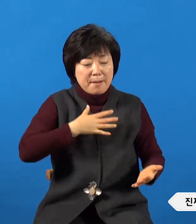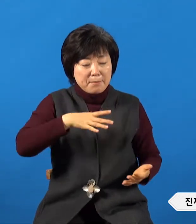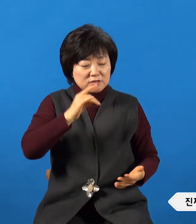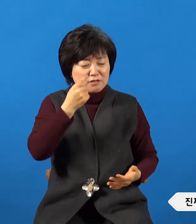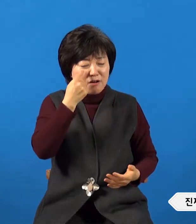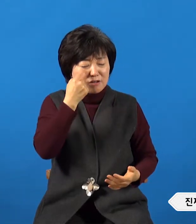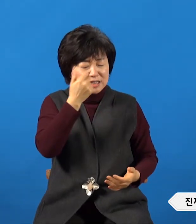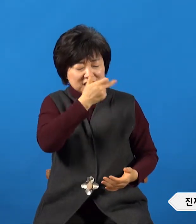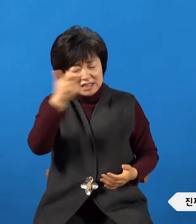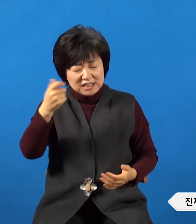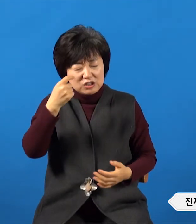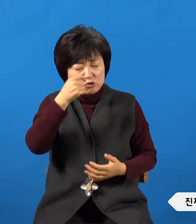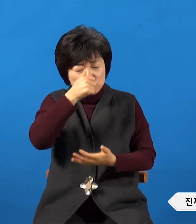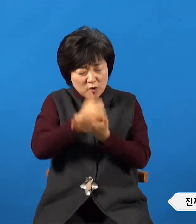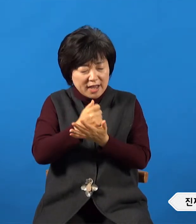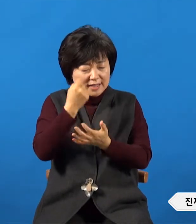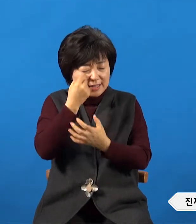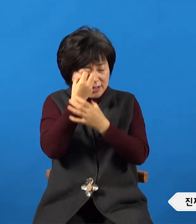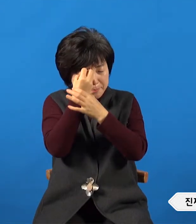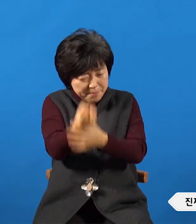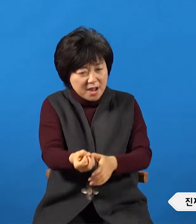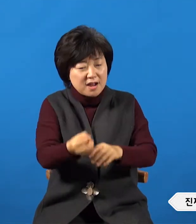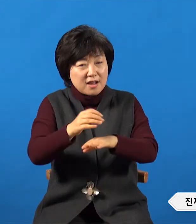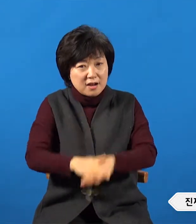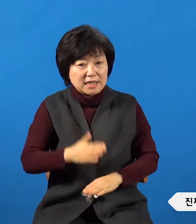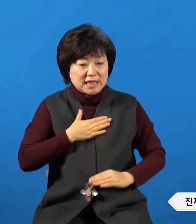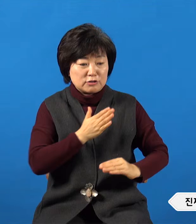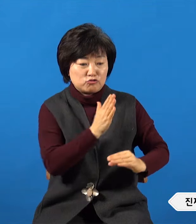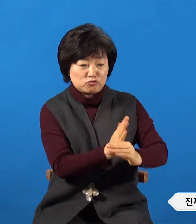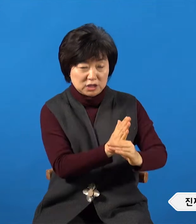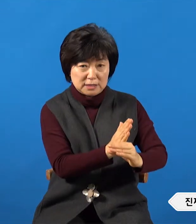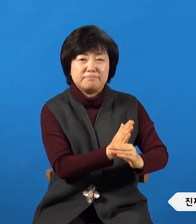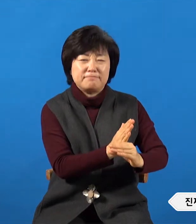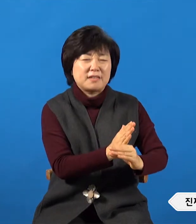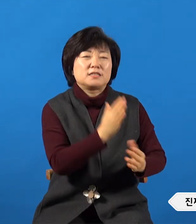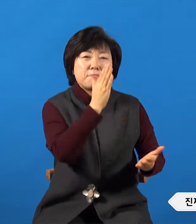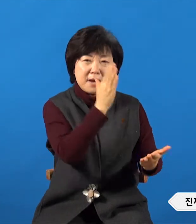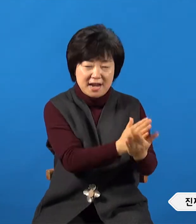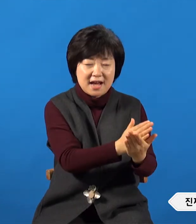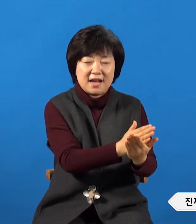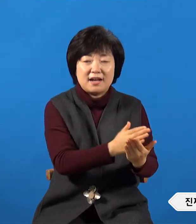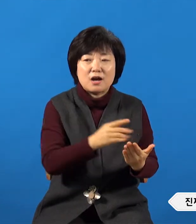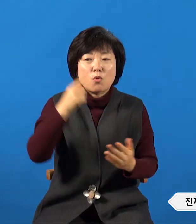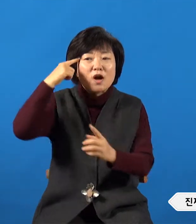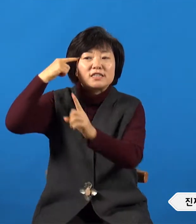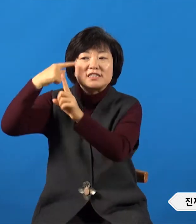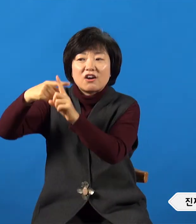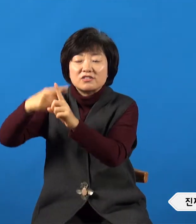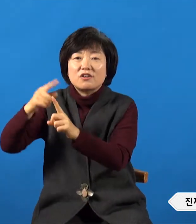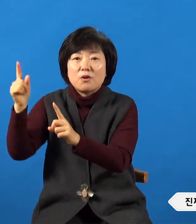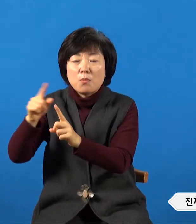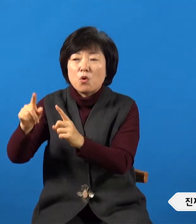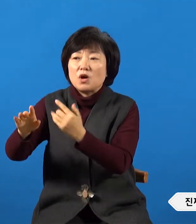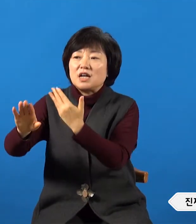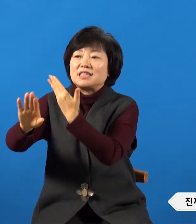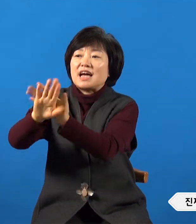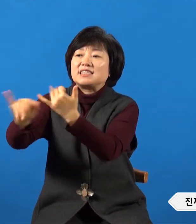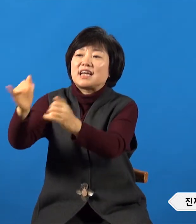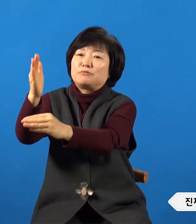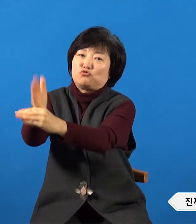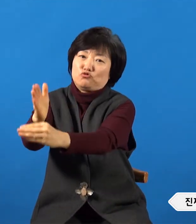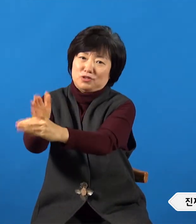빼라. 자기 중심적인 인간관계를 내려놓을 뿐만 아니라 이제는 긍정적으로